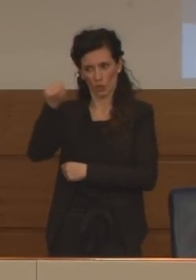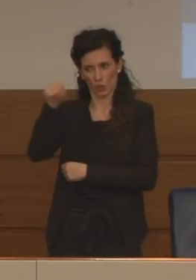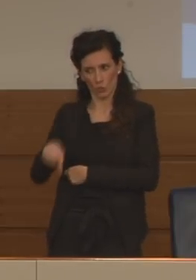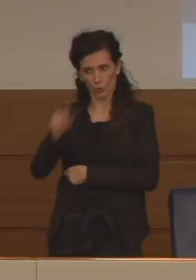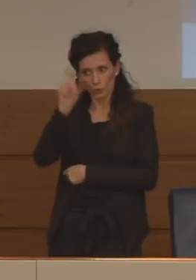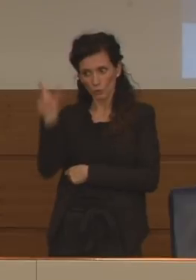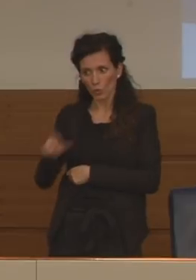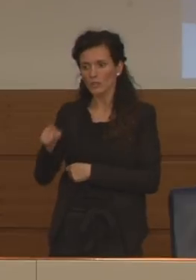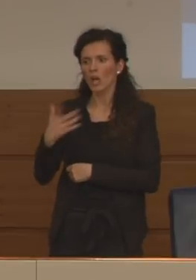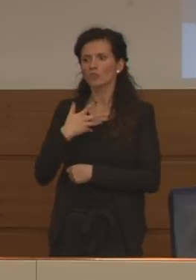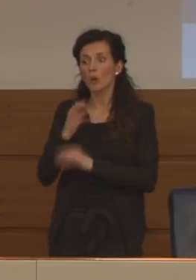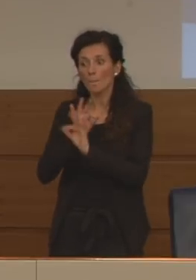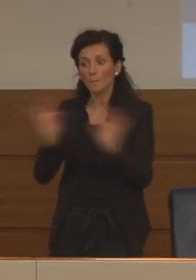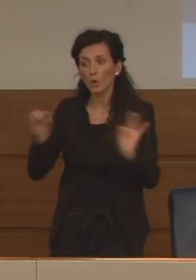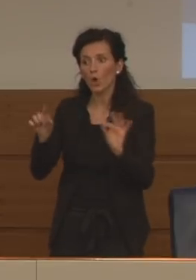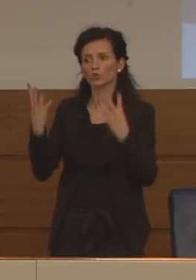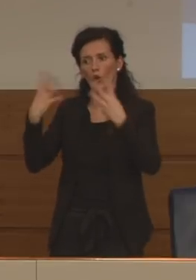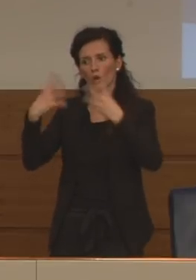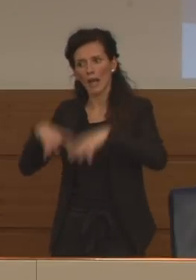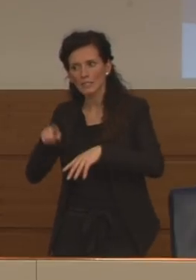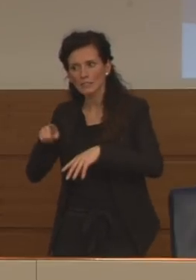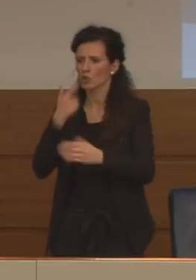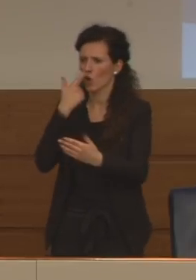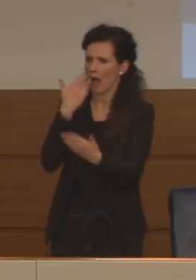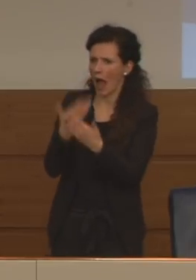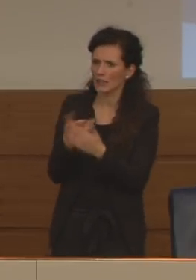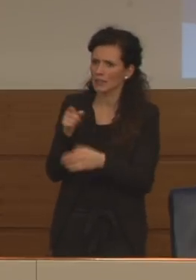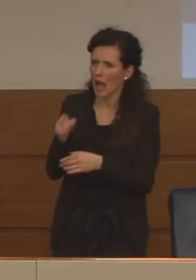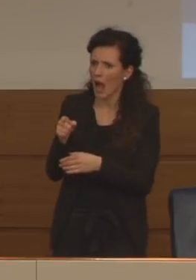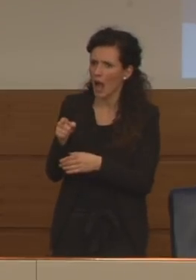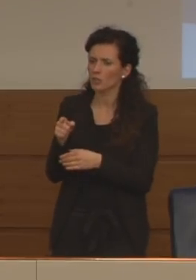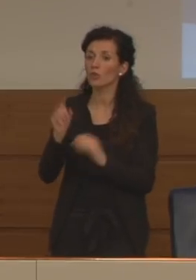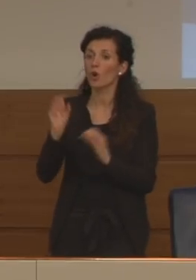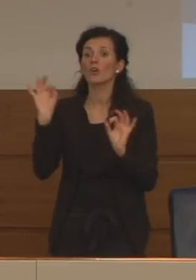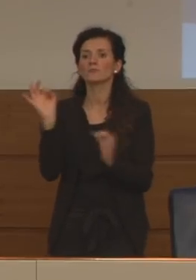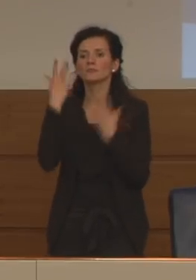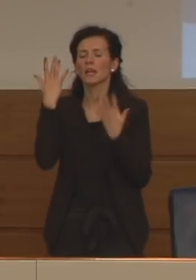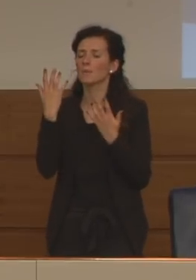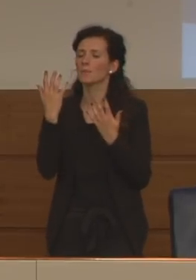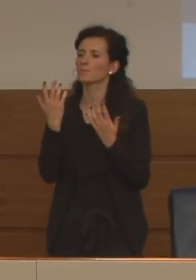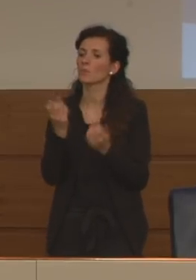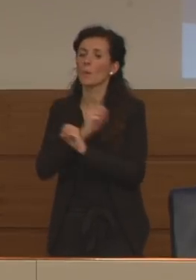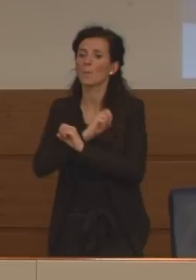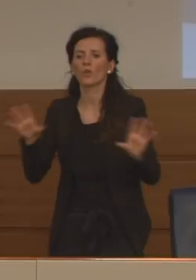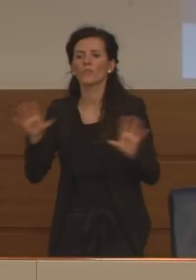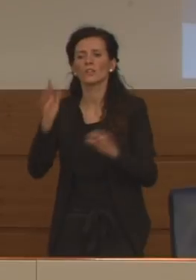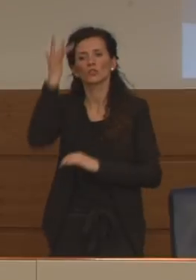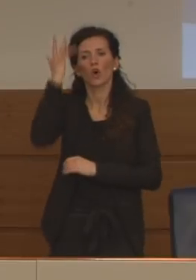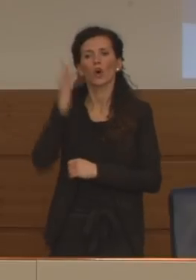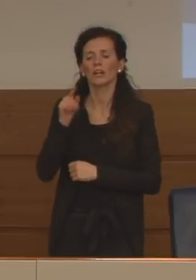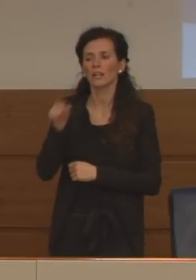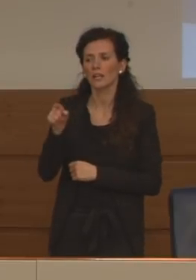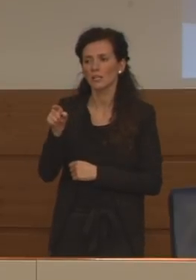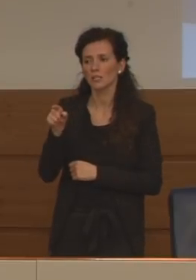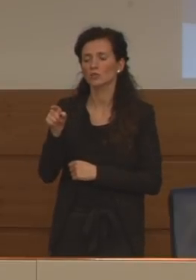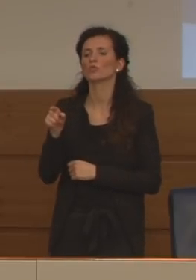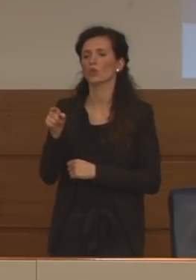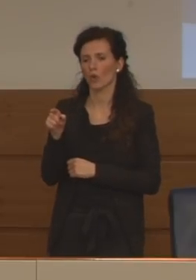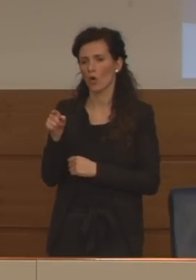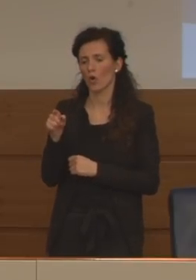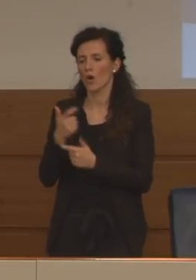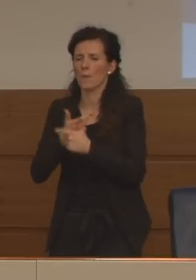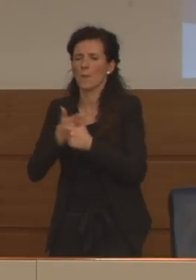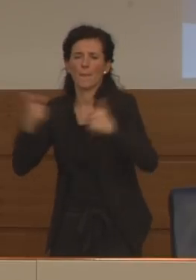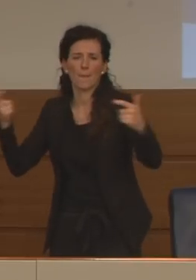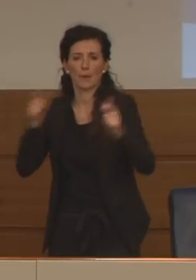un'organizzazione adeguata qualora ci fosse il rischio di un potenziale aumento